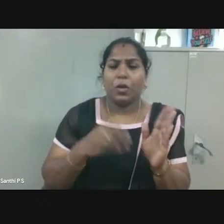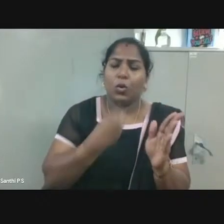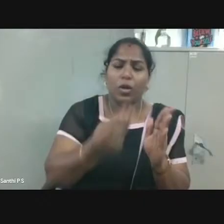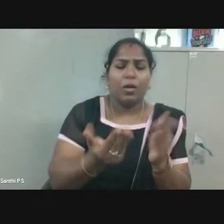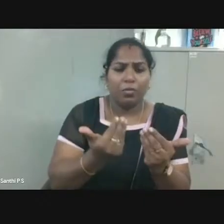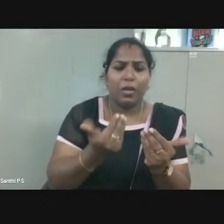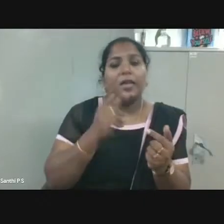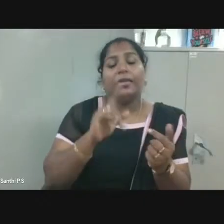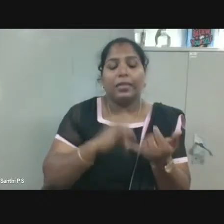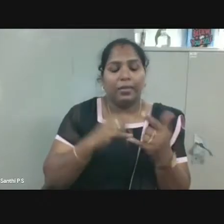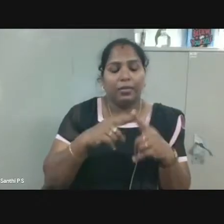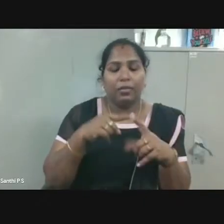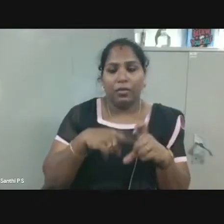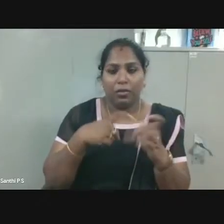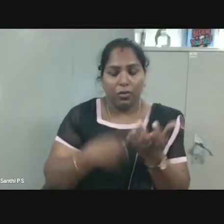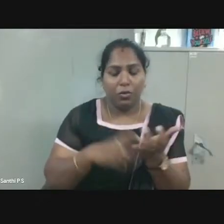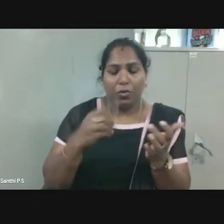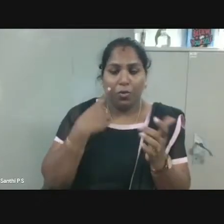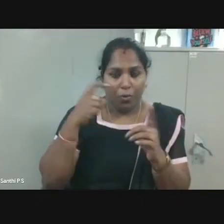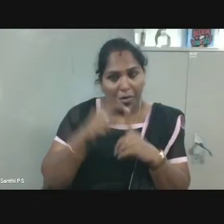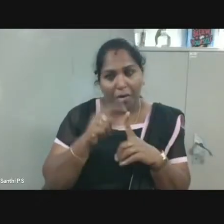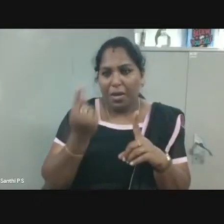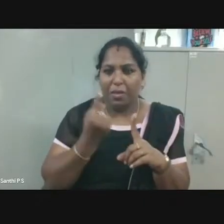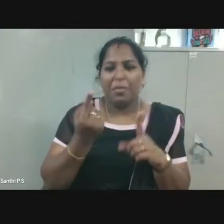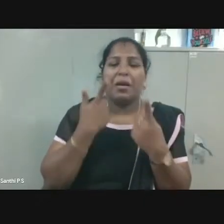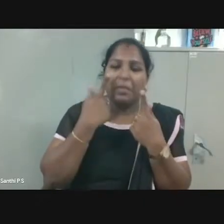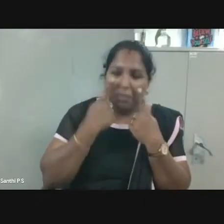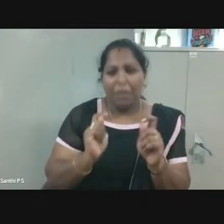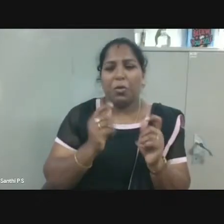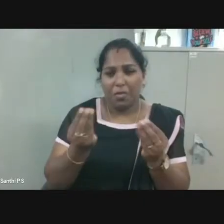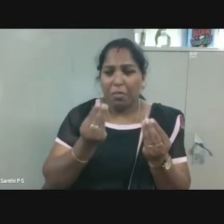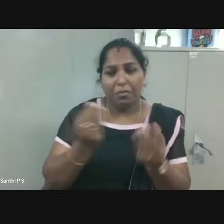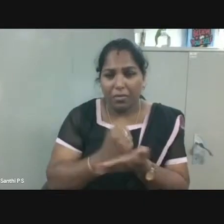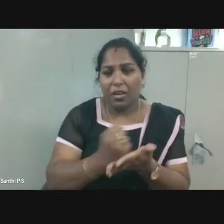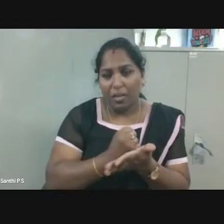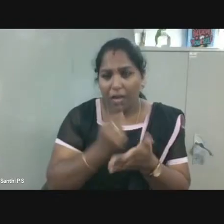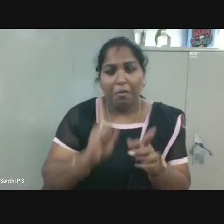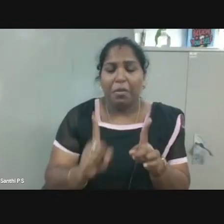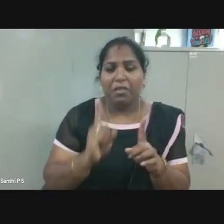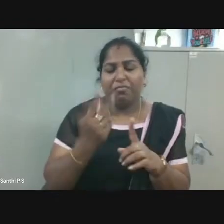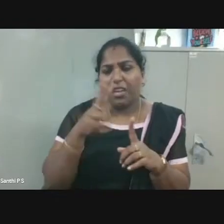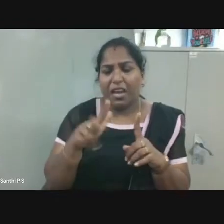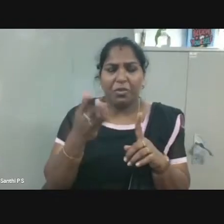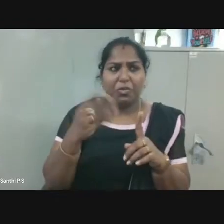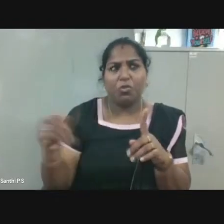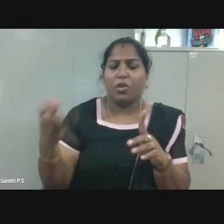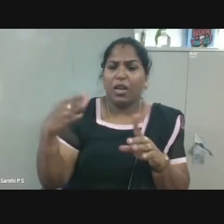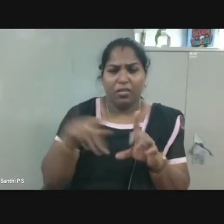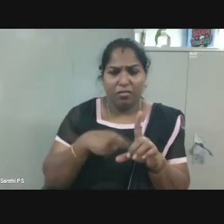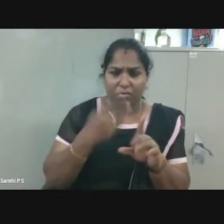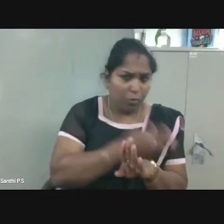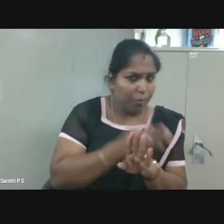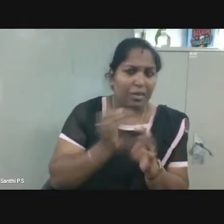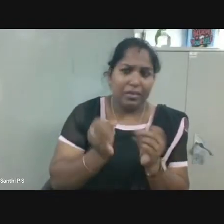പ്രെഡ്നിസോലോൺ എന്ന സ്റ്റിറോയിഡ് മാത്രമാണ്. ബാക്കിയൊക്കെ ട്രയൽ പോലെ നമ്മൾ കൊടുക്കുന്നുണ്ട്. അതിന്റെയൊക്കെ ഇഫക്റ്റ് ഒരു 8-9 വർഷമായിട്ട് തുടങ്ങിയ ചികിത്സയായിട്ട് നമ്മൾ